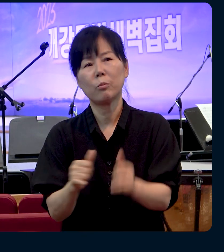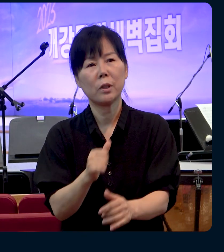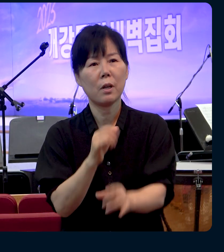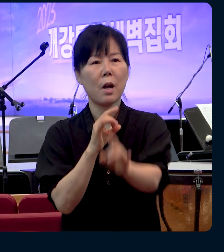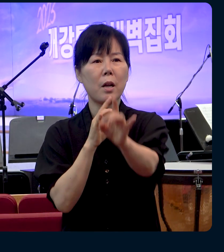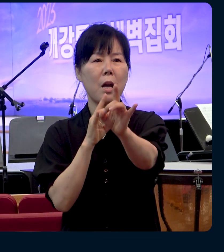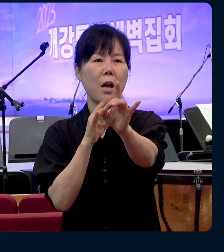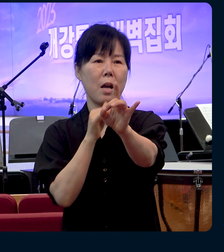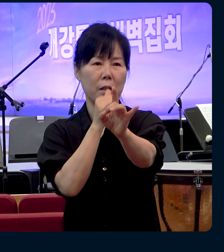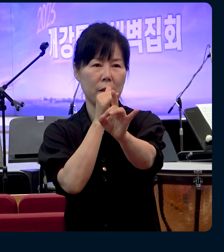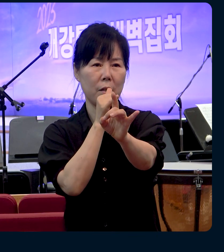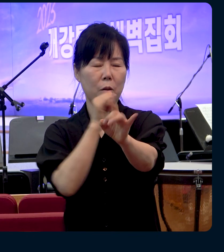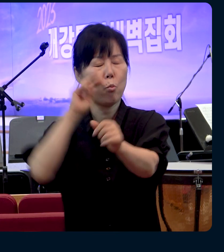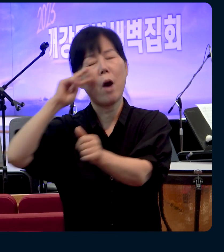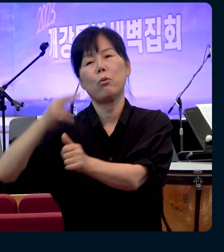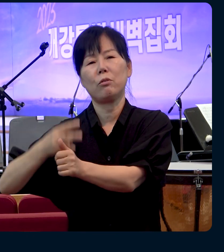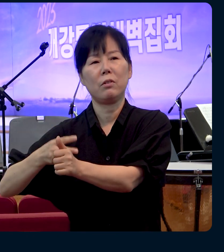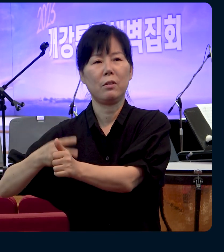있었죠.